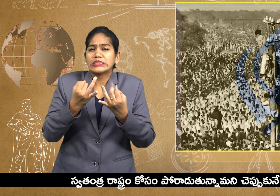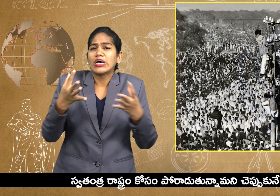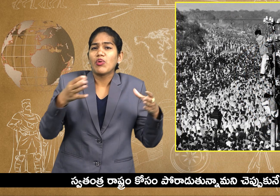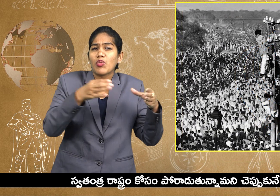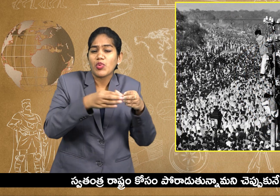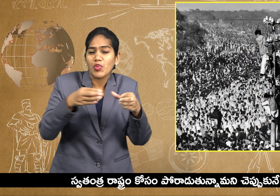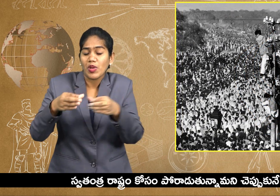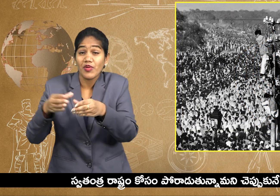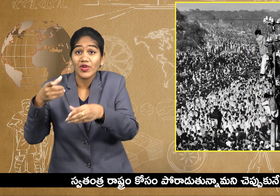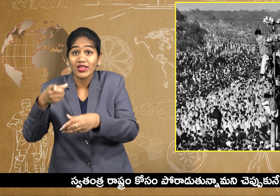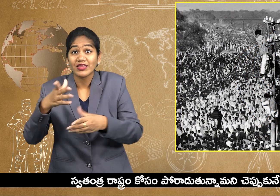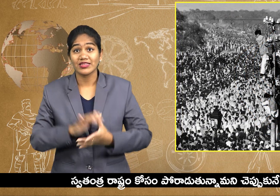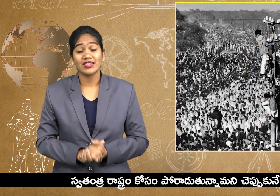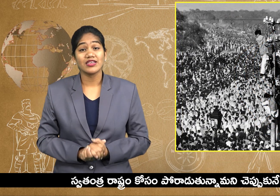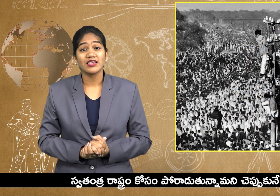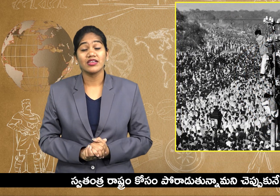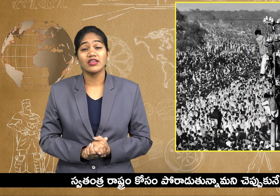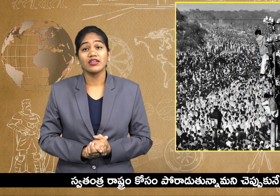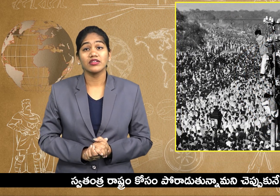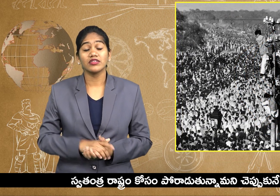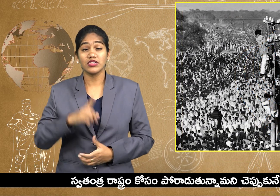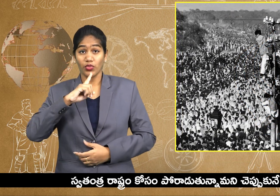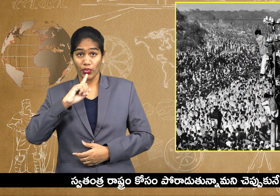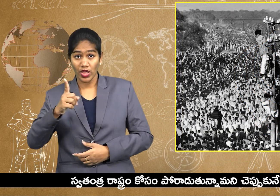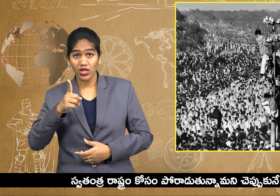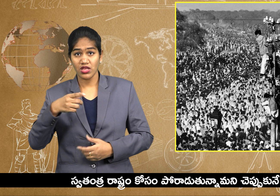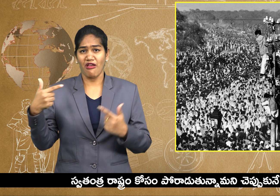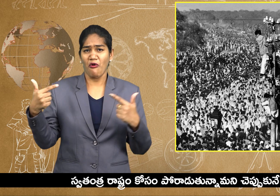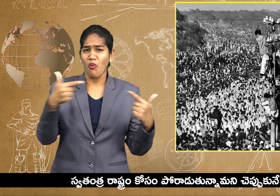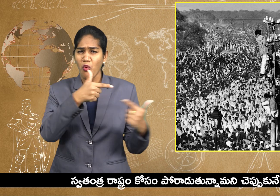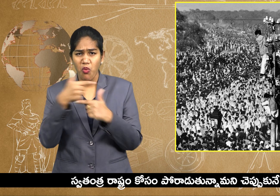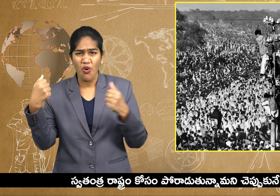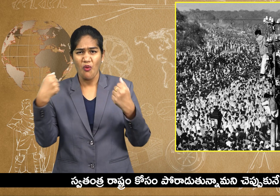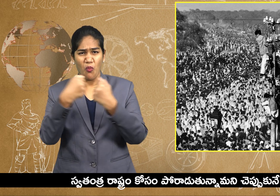స్వతంత్ర రాష్ట్రం కోసం పోరాడుతున్నామని చెప్పుకునే అనేక గ్రూపులు